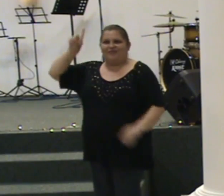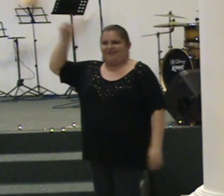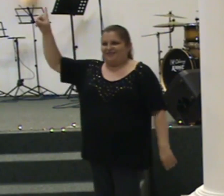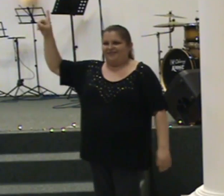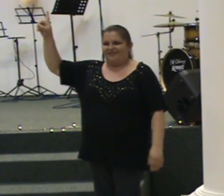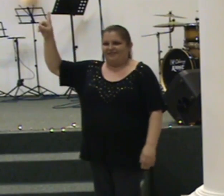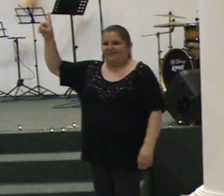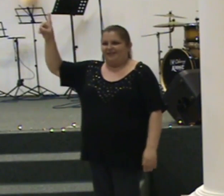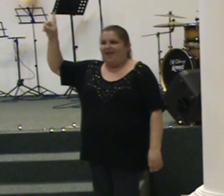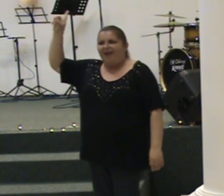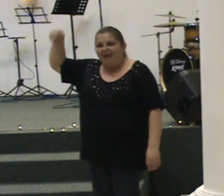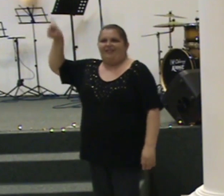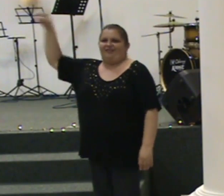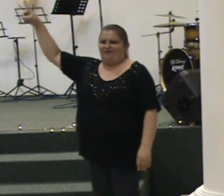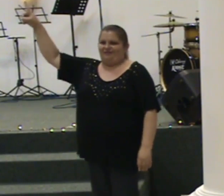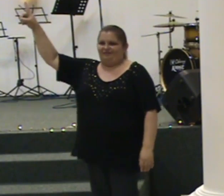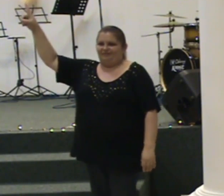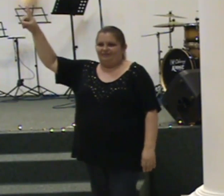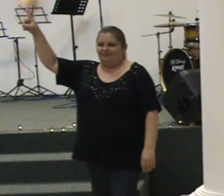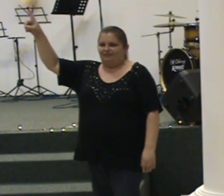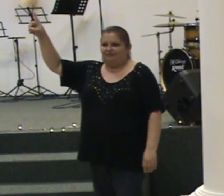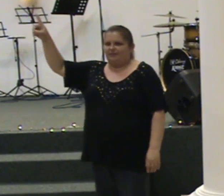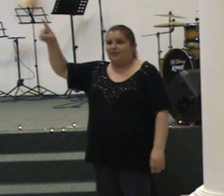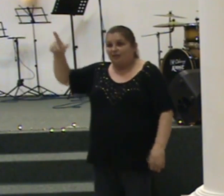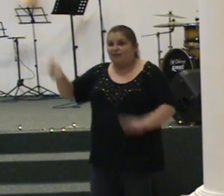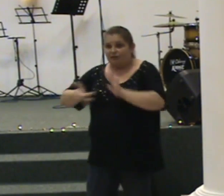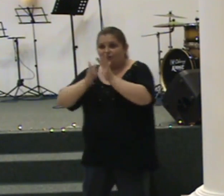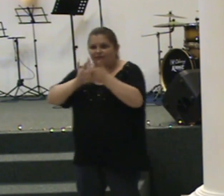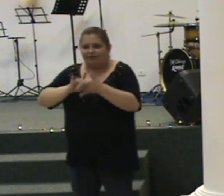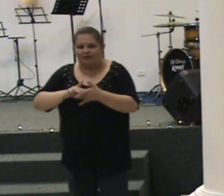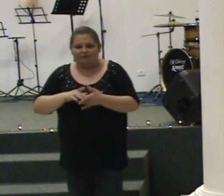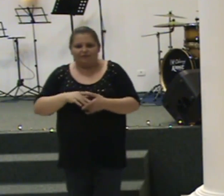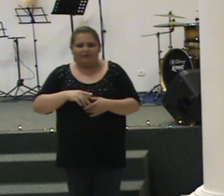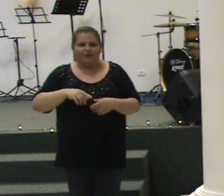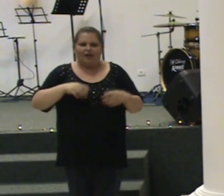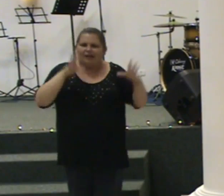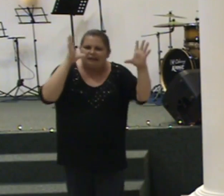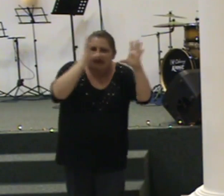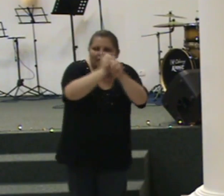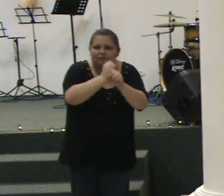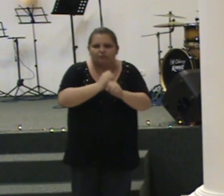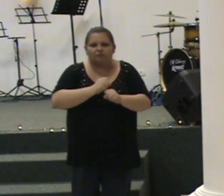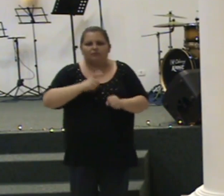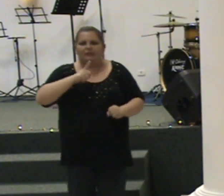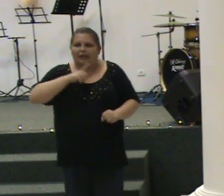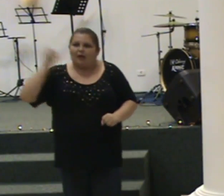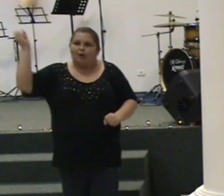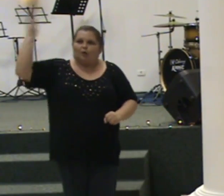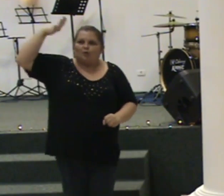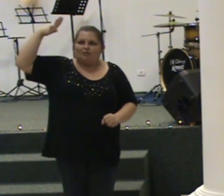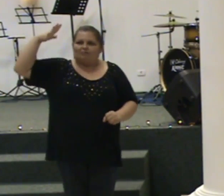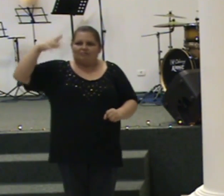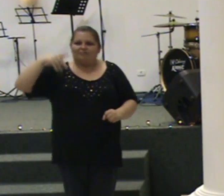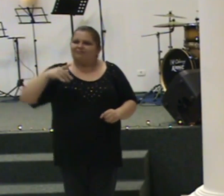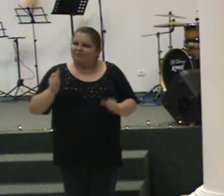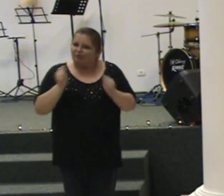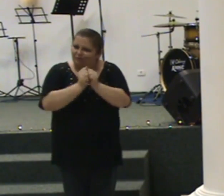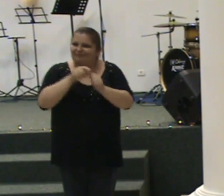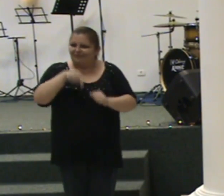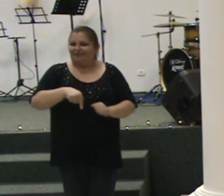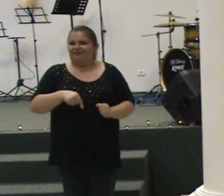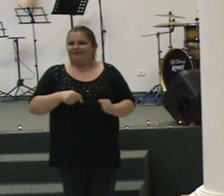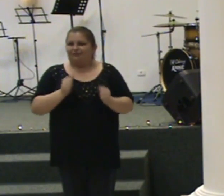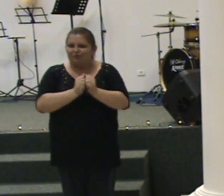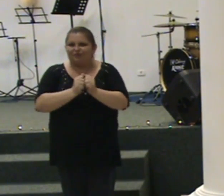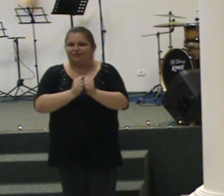assim, haja luz e houve luz. Era Jesus falando, porque a palavra, o verbo, nós estamos falando de Jesus. Estava